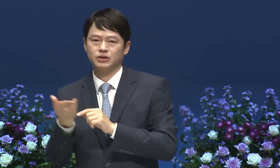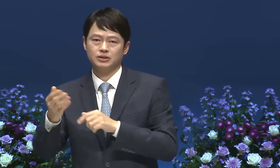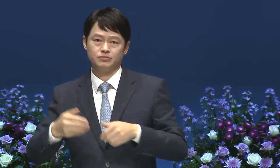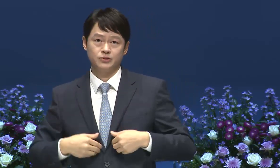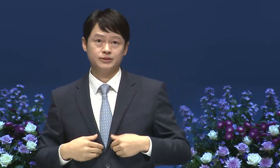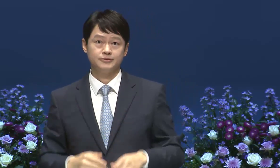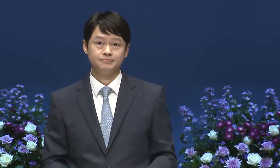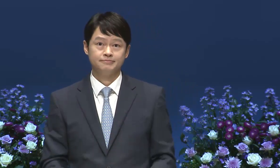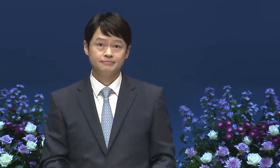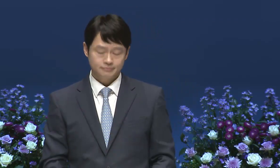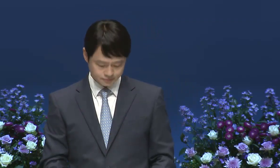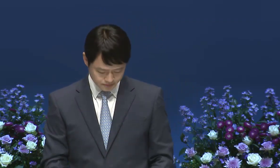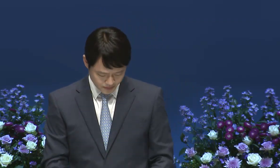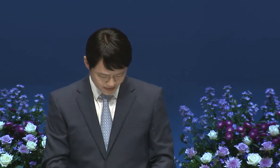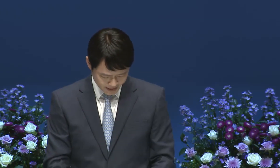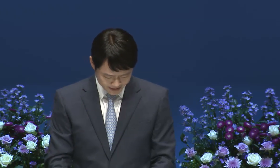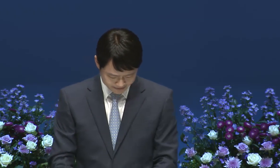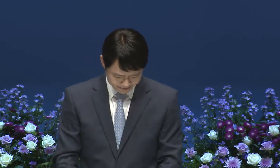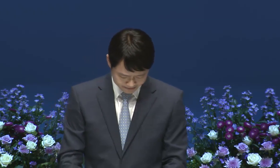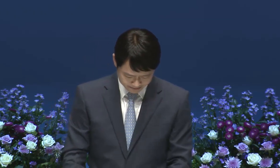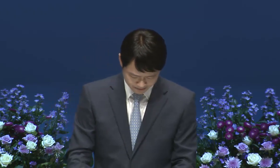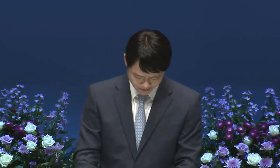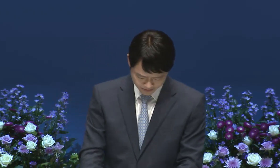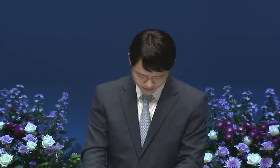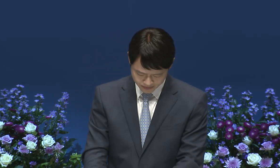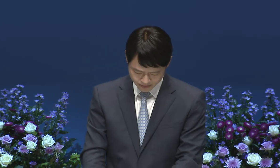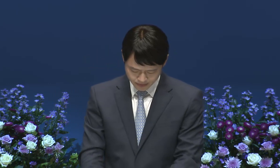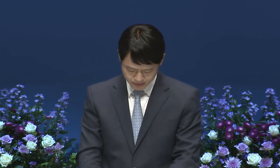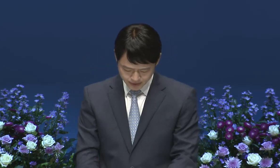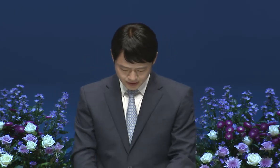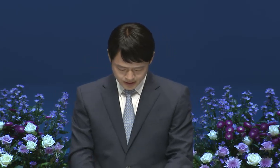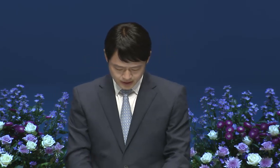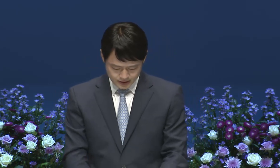모든 농인 복음화를 위한 농인 전도자가 꼭 필요합니다.